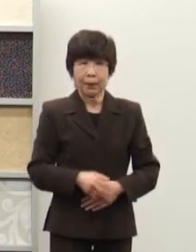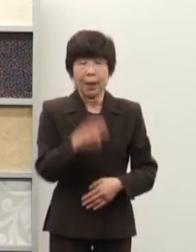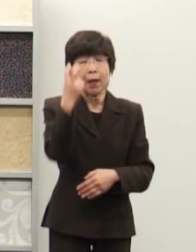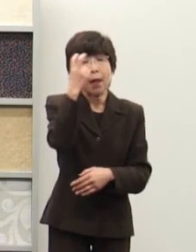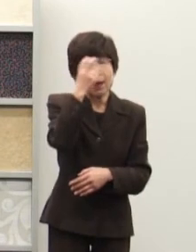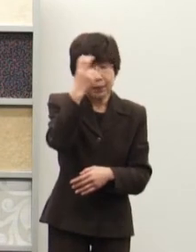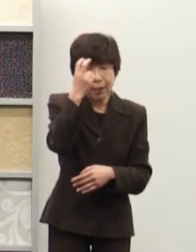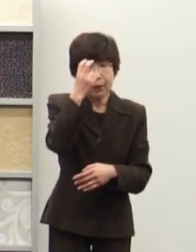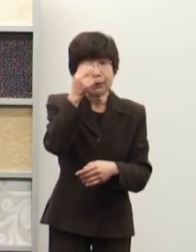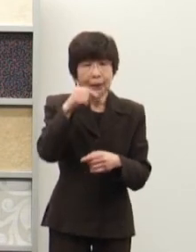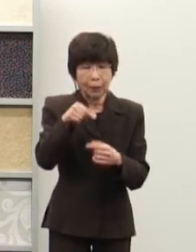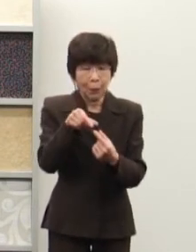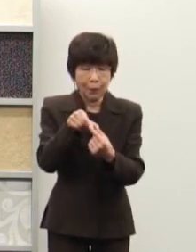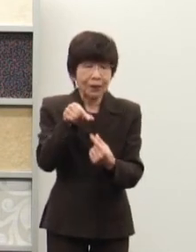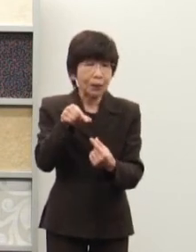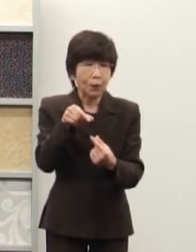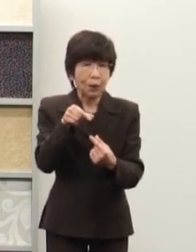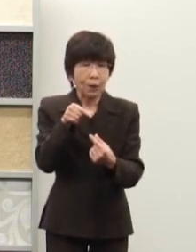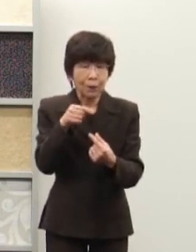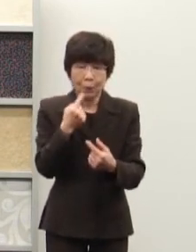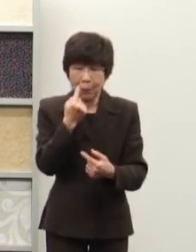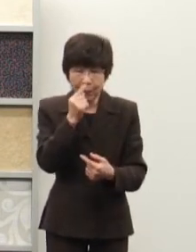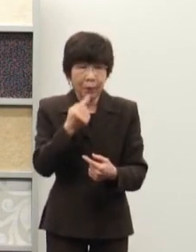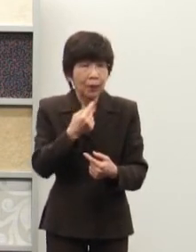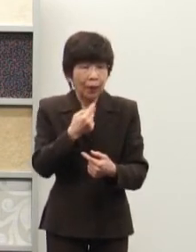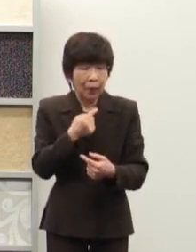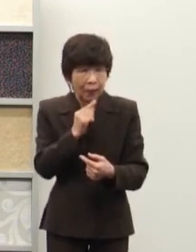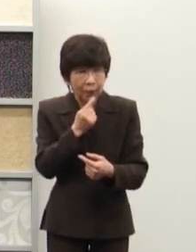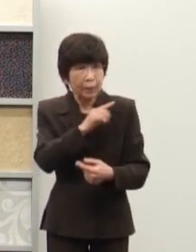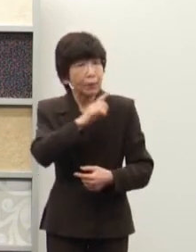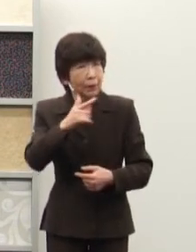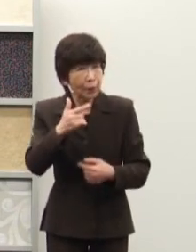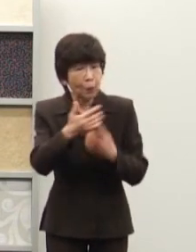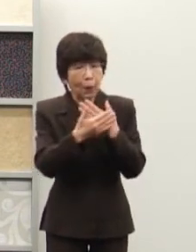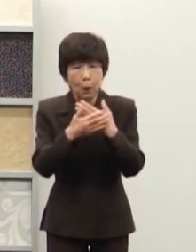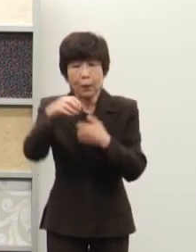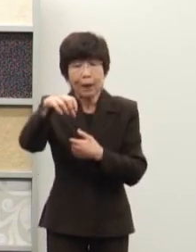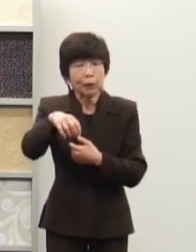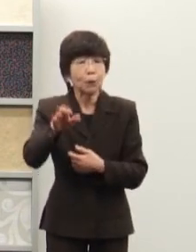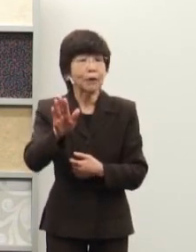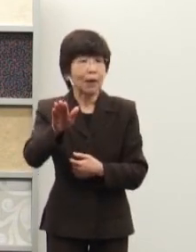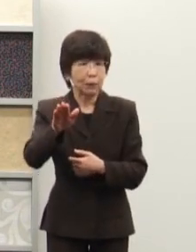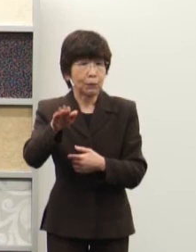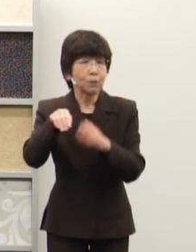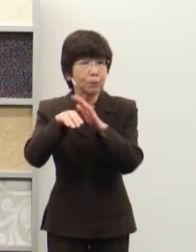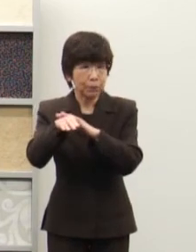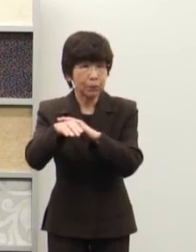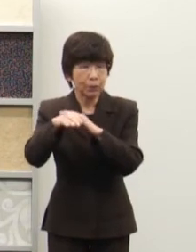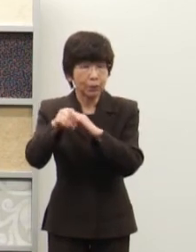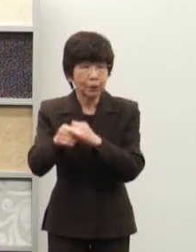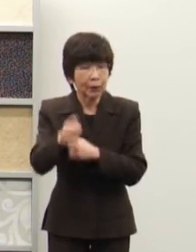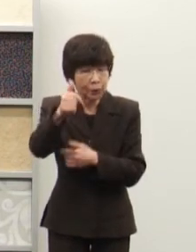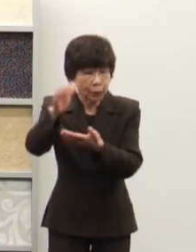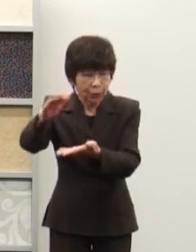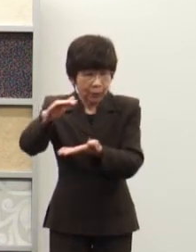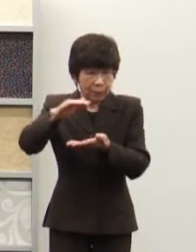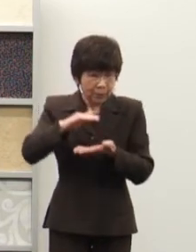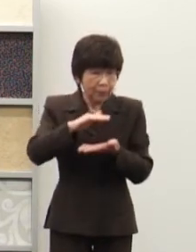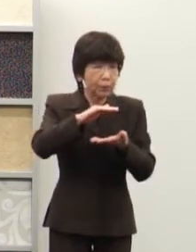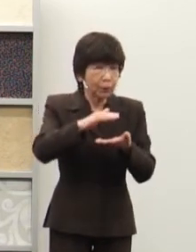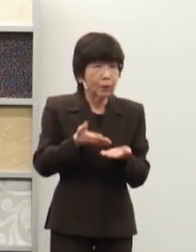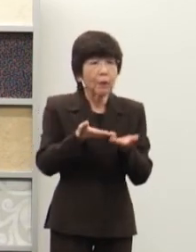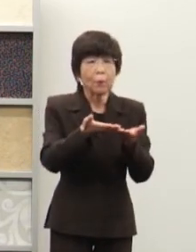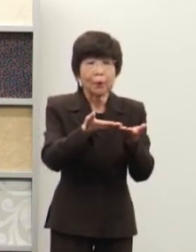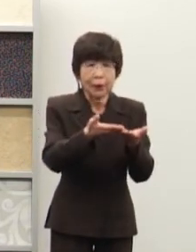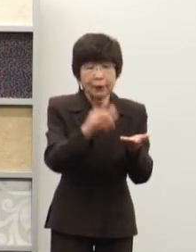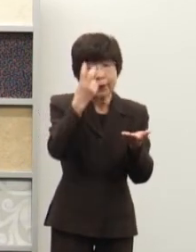よね。保健所各地域に、ありますし、まあ、そこからその、まあ、迅速にお持ちすると、いうことになろうかと